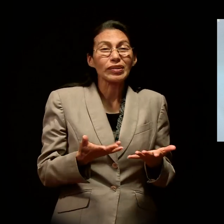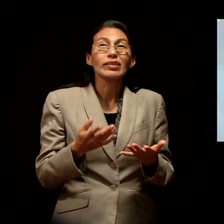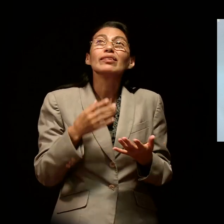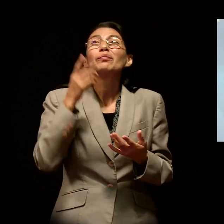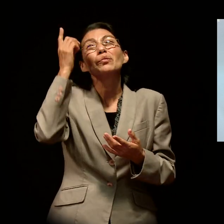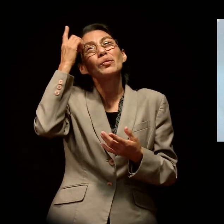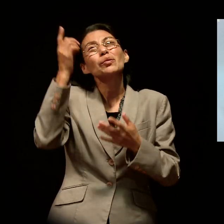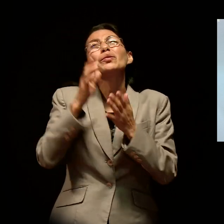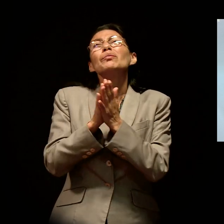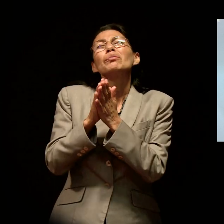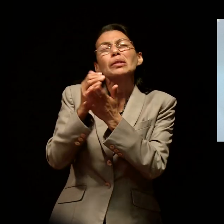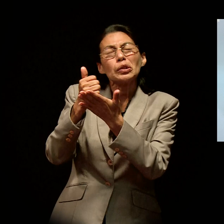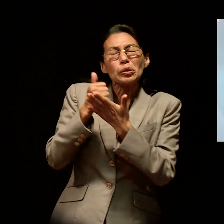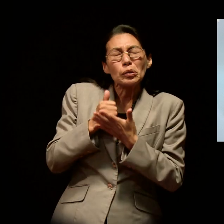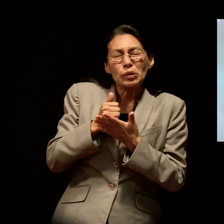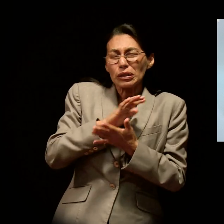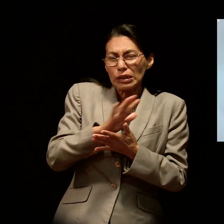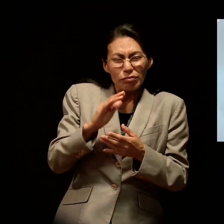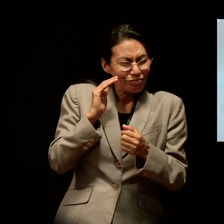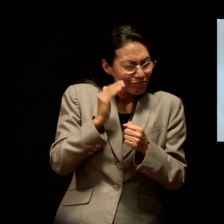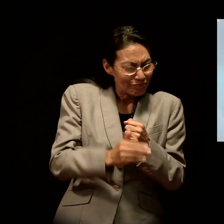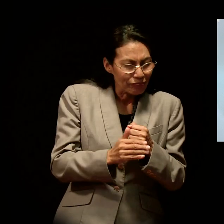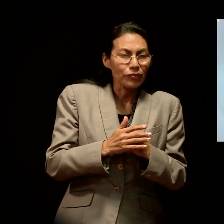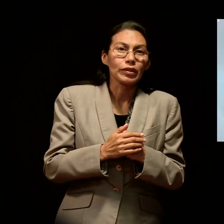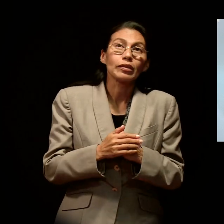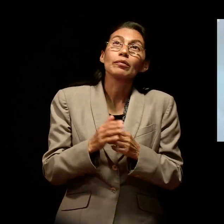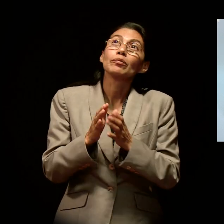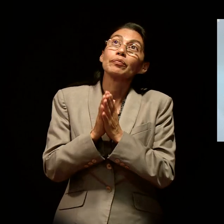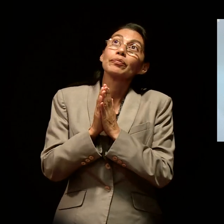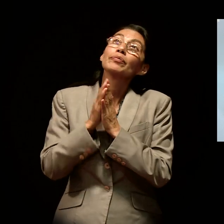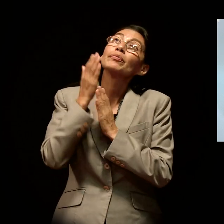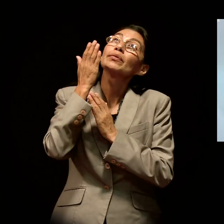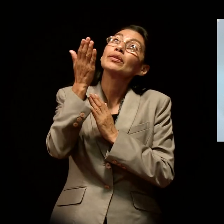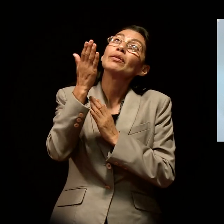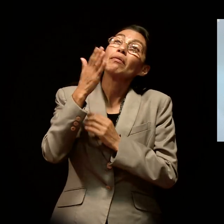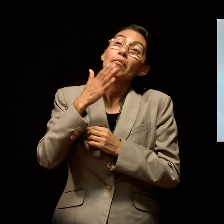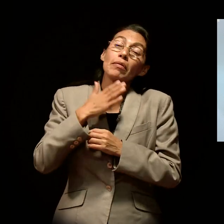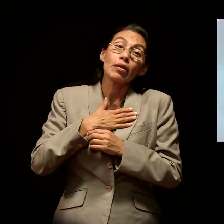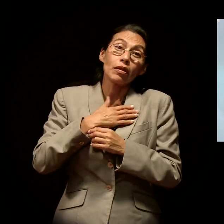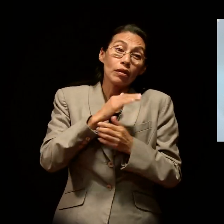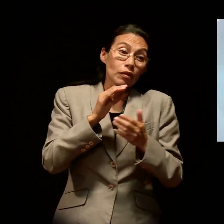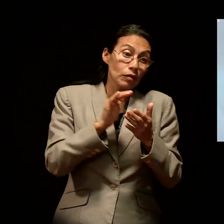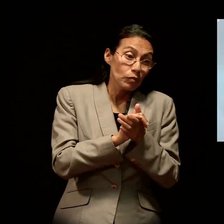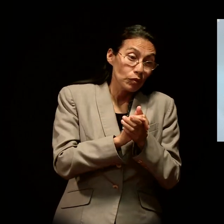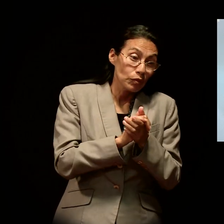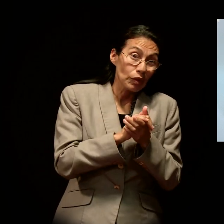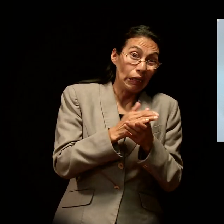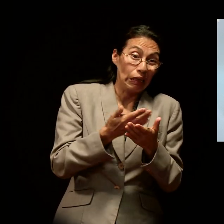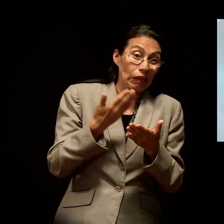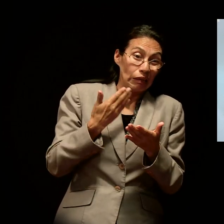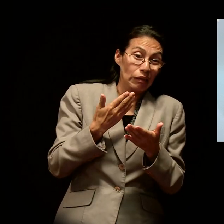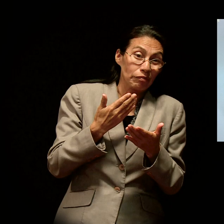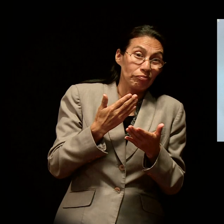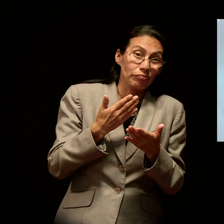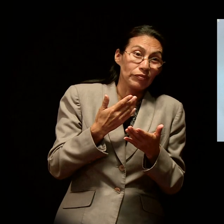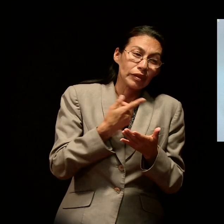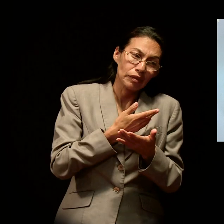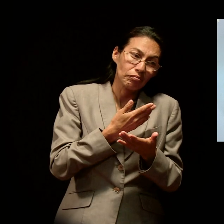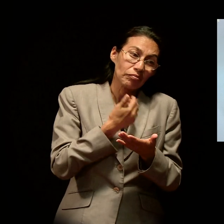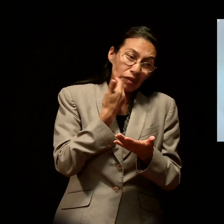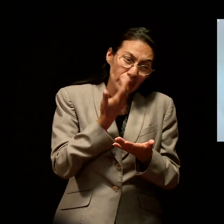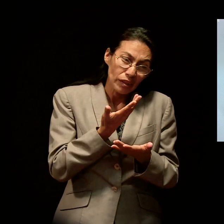Mary mi petición es que Dios me ayude a concluir este asunto y le pido a Dios que mi